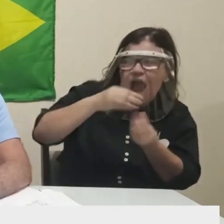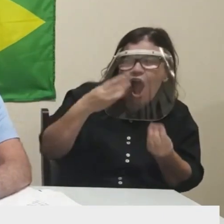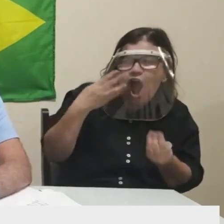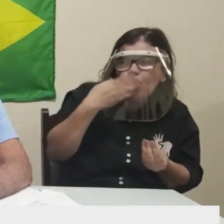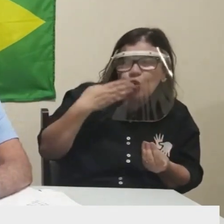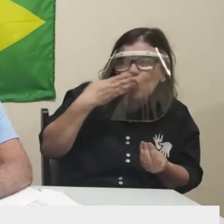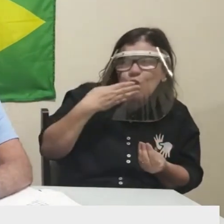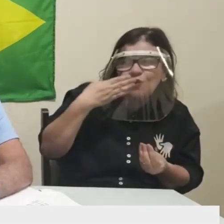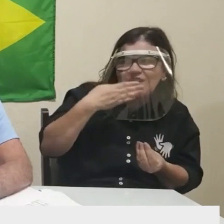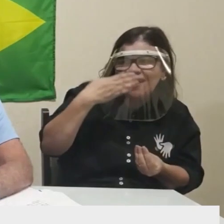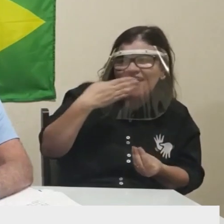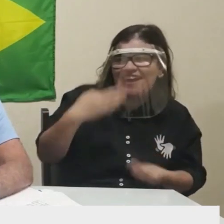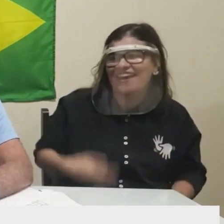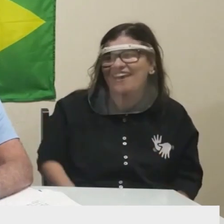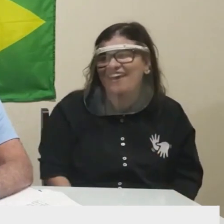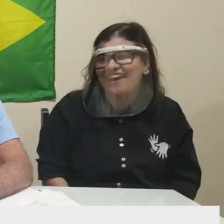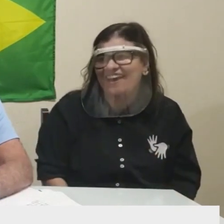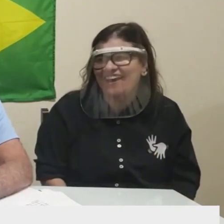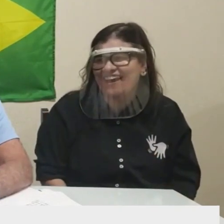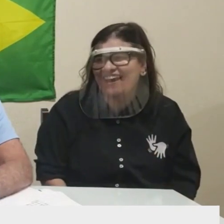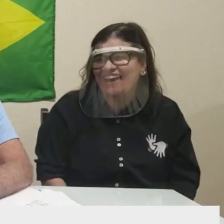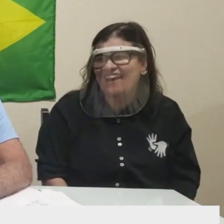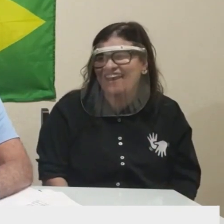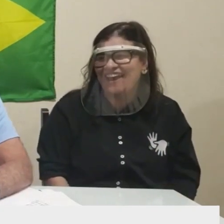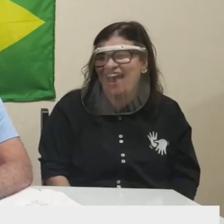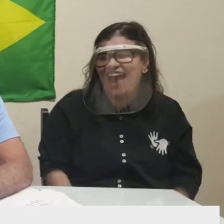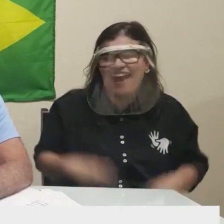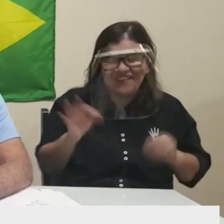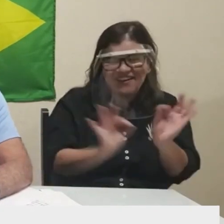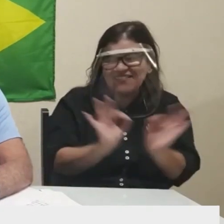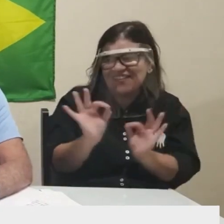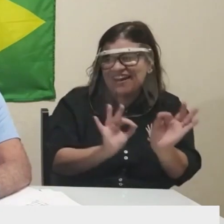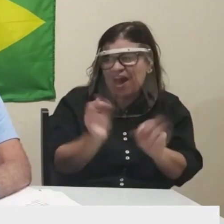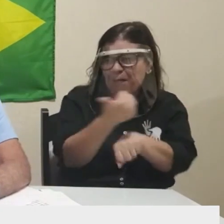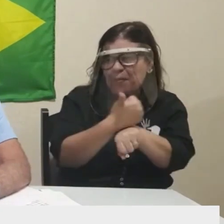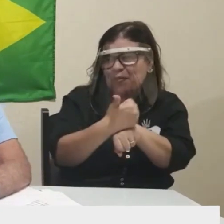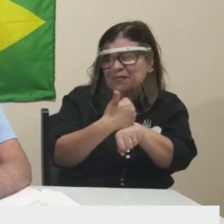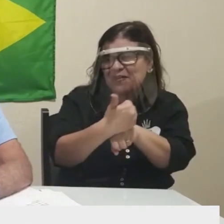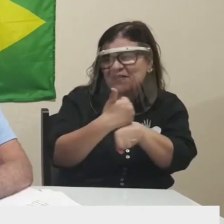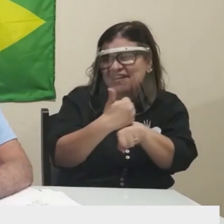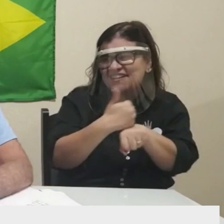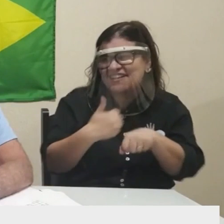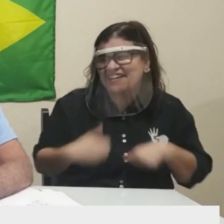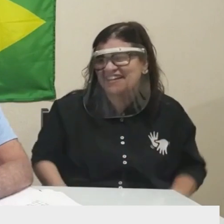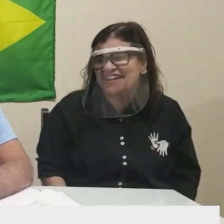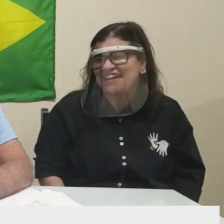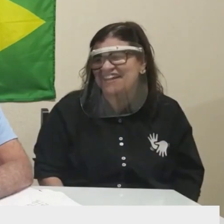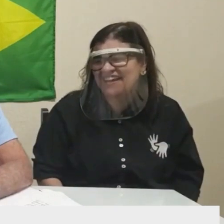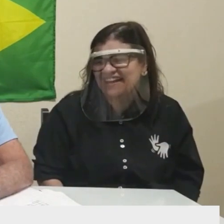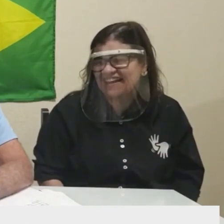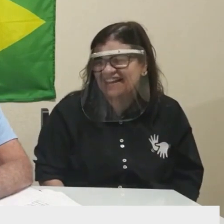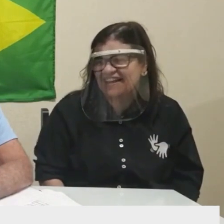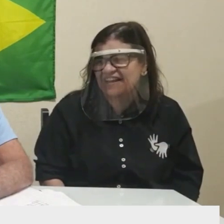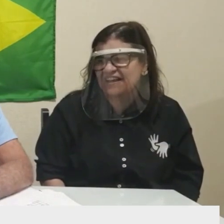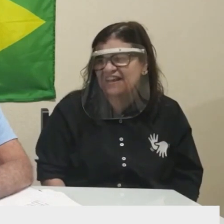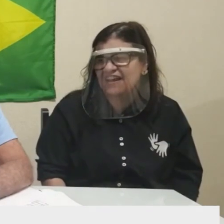água mineral com gás. Eu vou virar barman, presidente. Aí, ó. Tá vendo só?